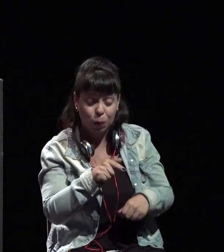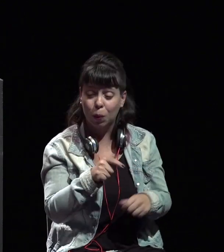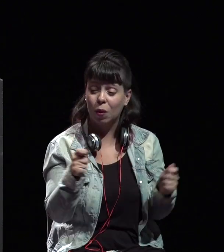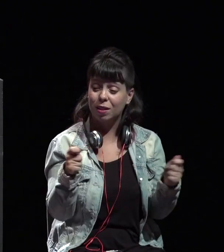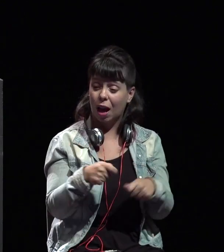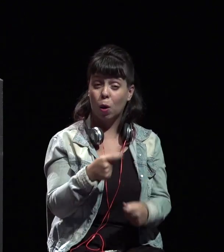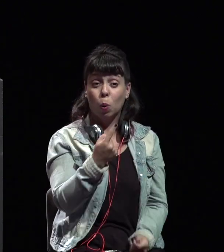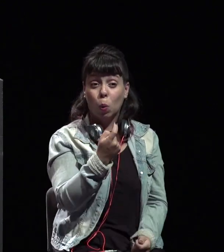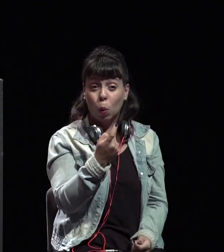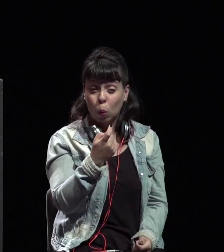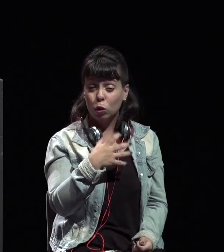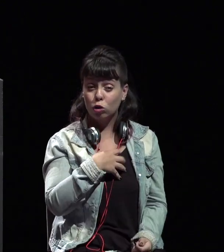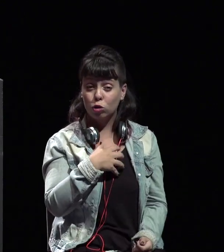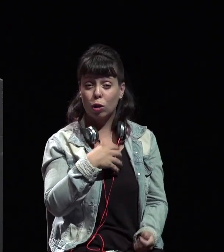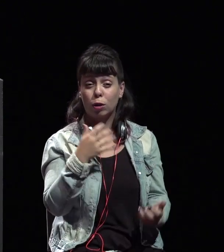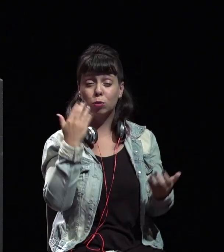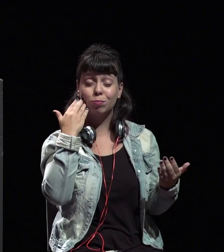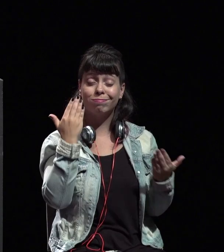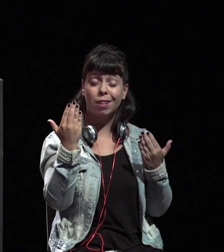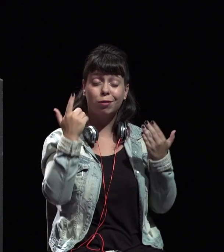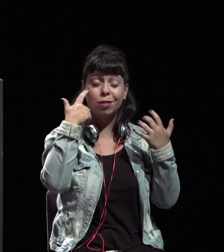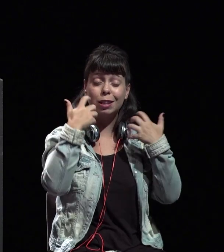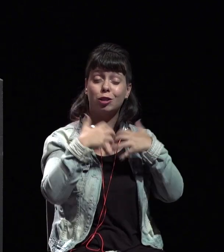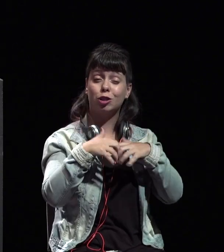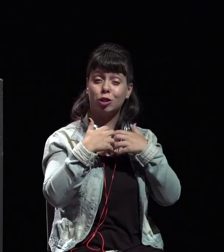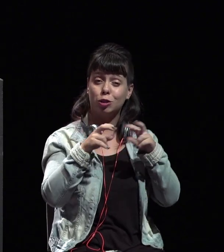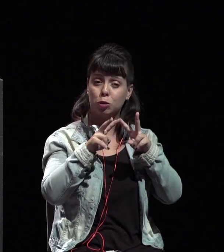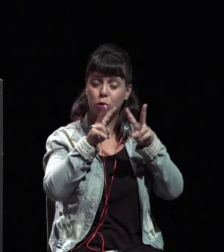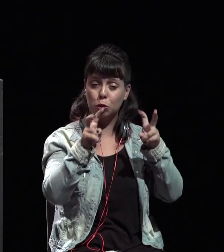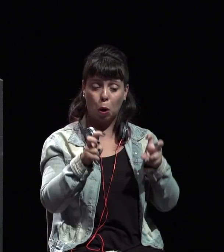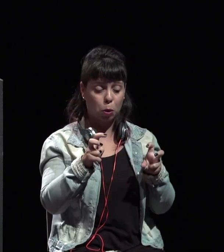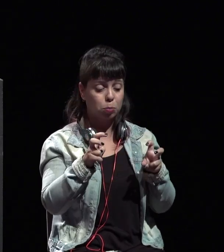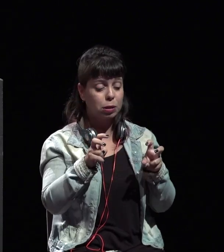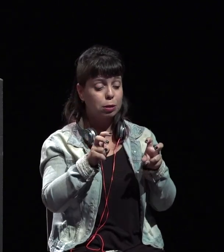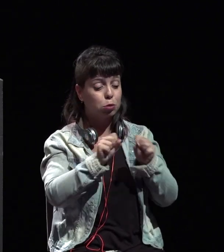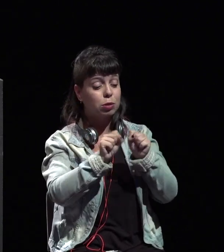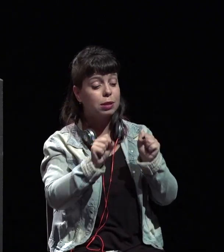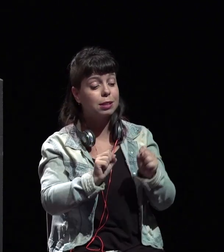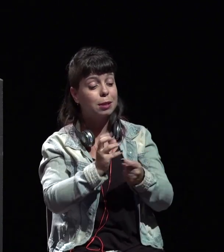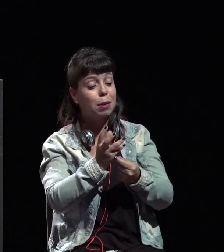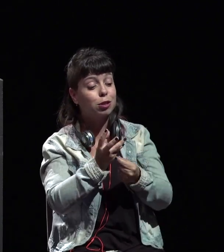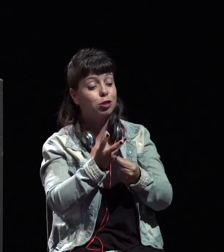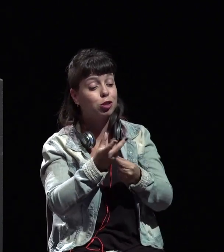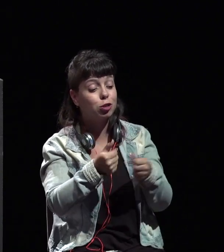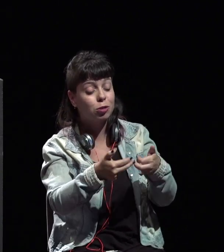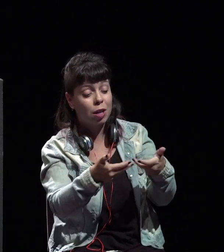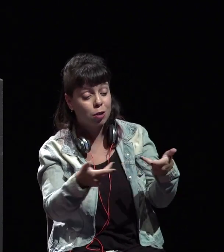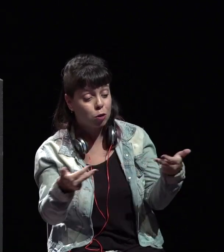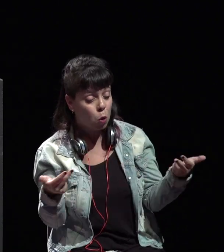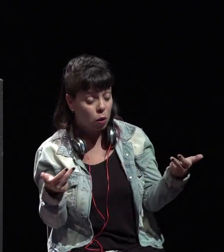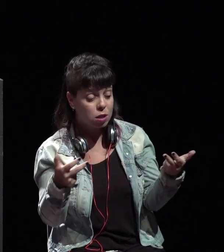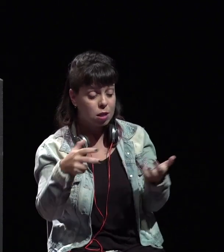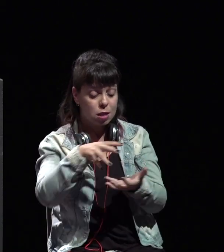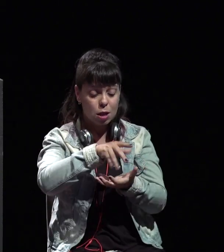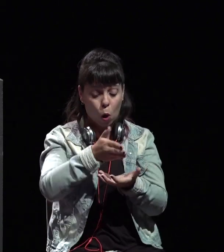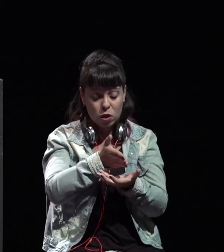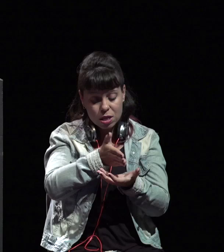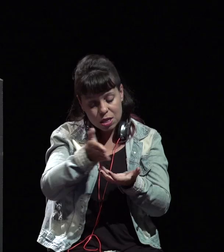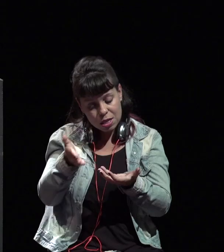para refletir sobre os dilemas relativos à exibição e compreensão pelo sistema artístico das coisas não ocidentais e de seus modos de